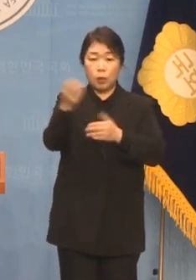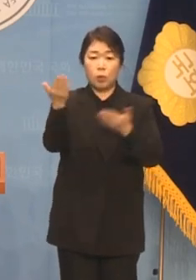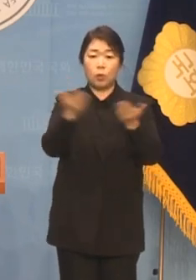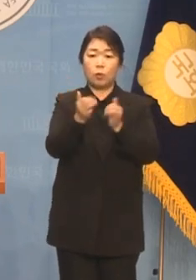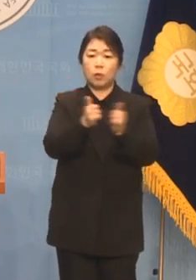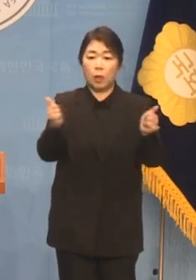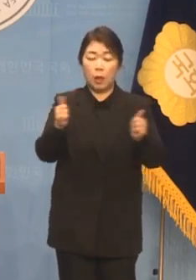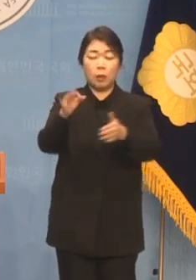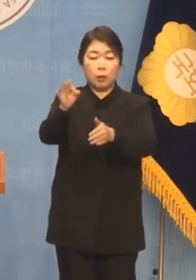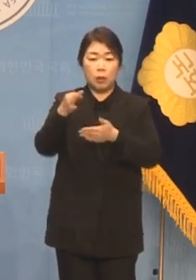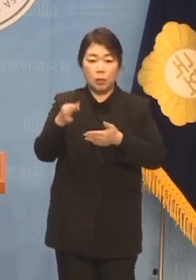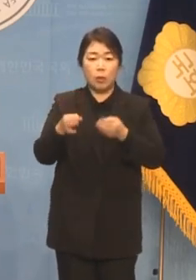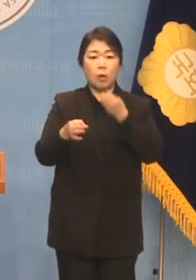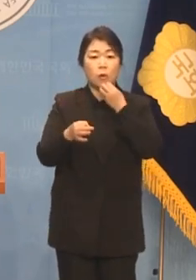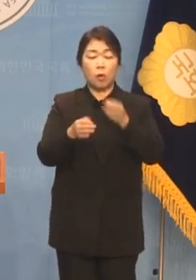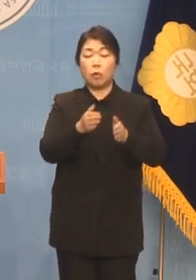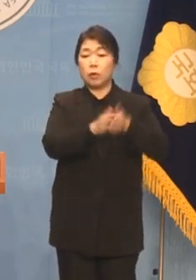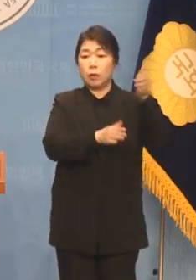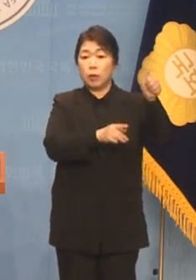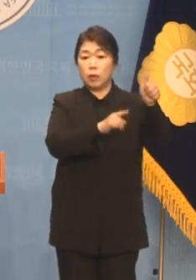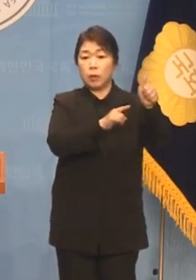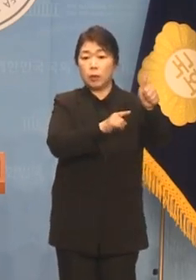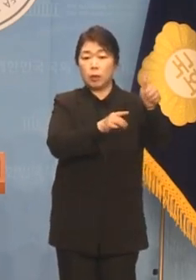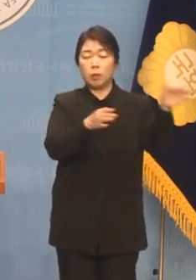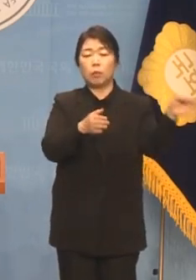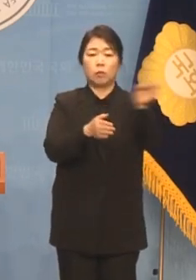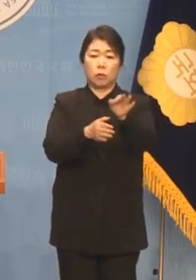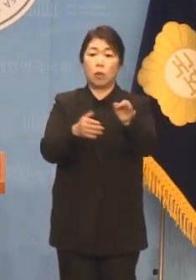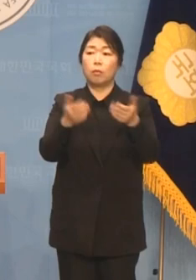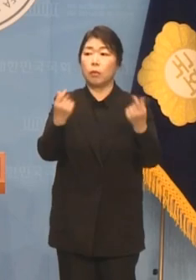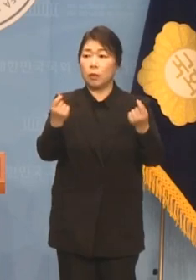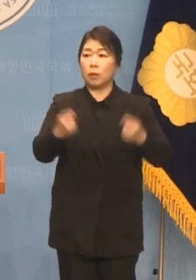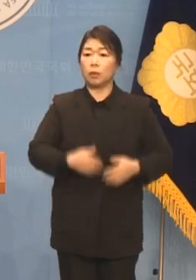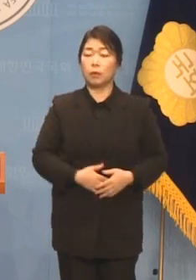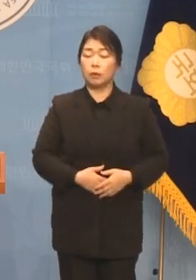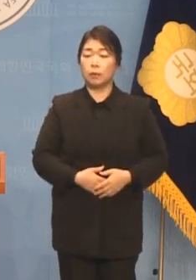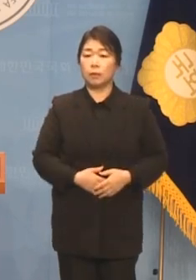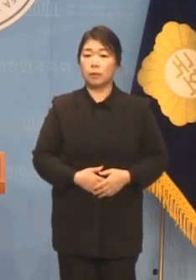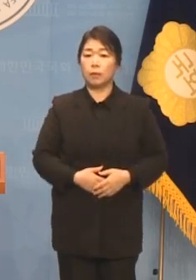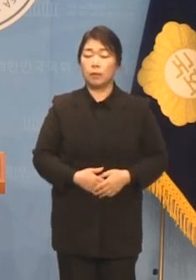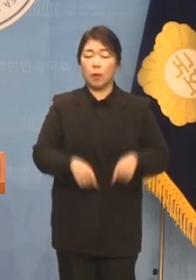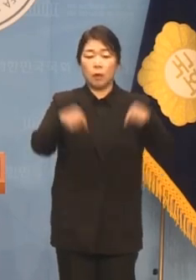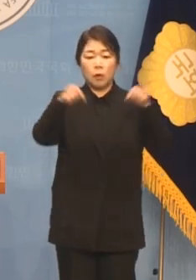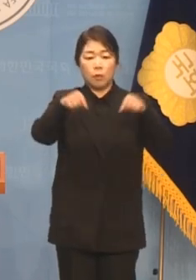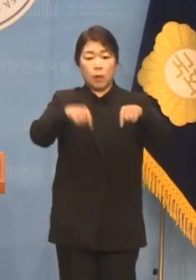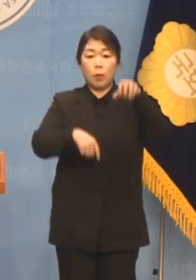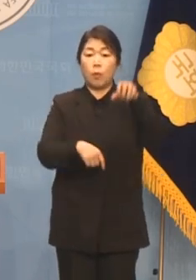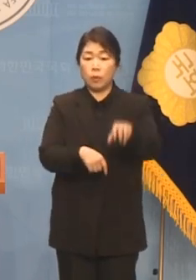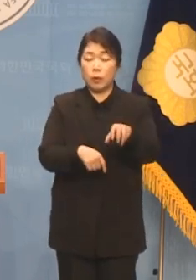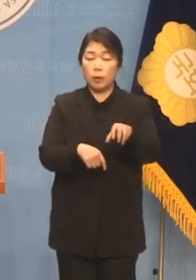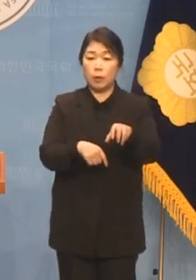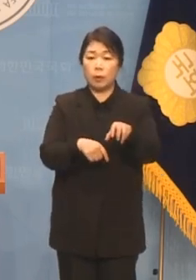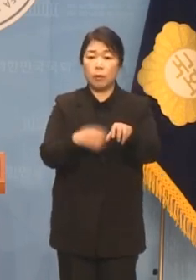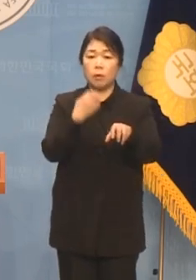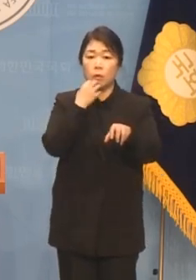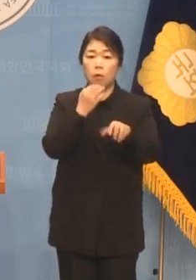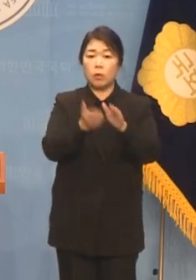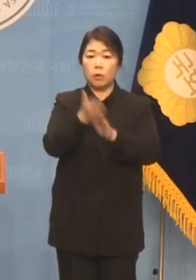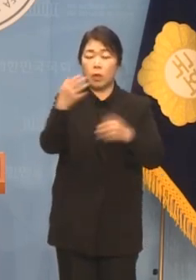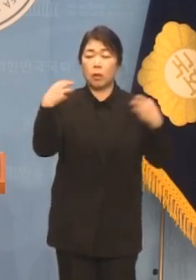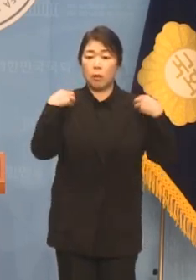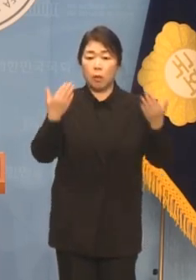지불하는 성금에 달려 있습니다 다시 말해 협상 자리에서 서울시의